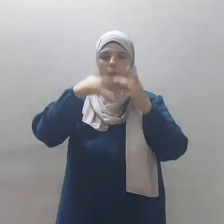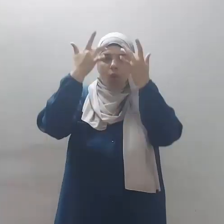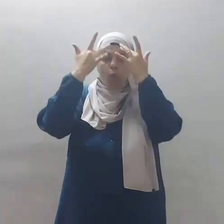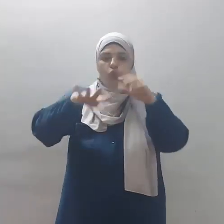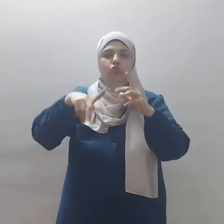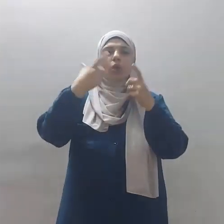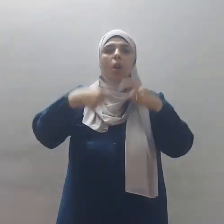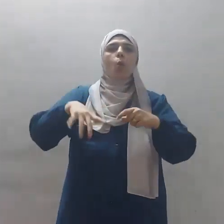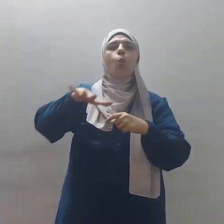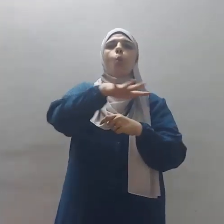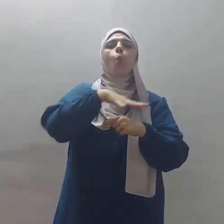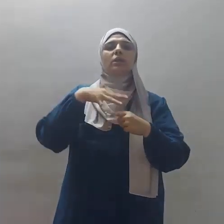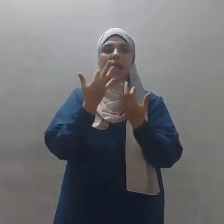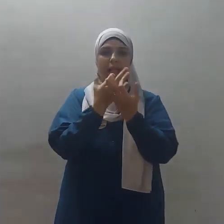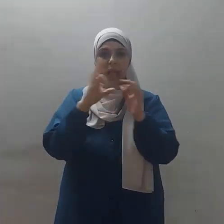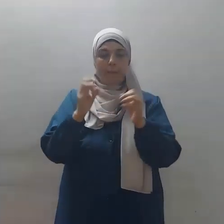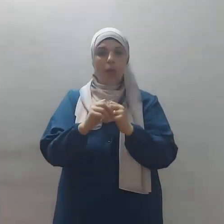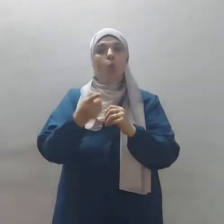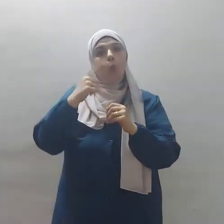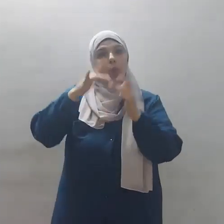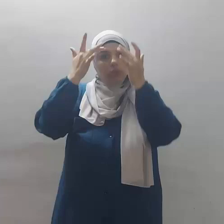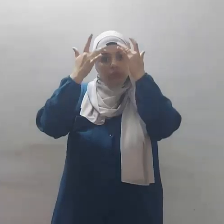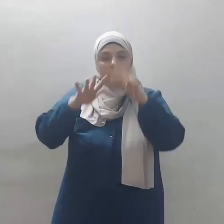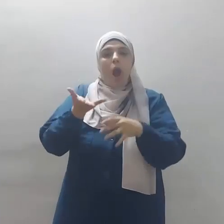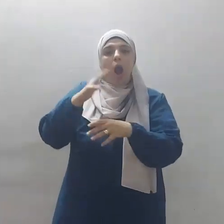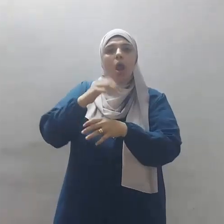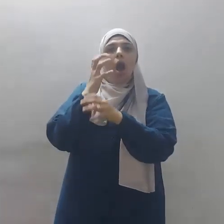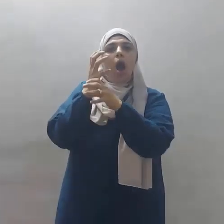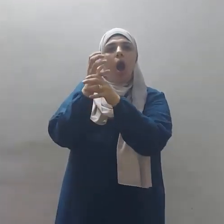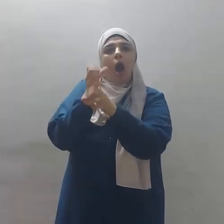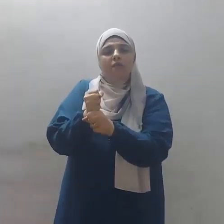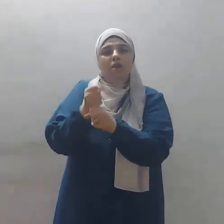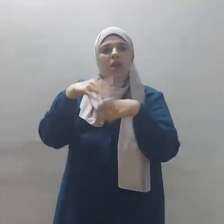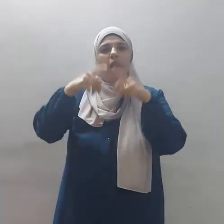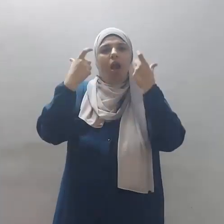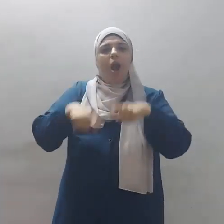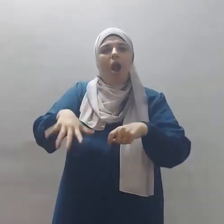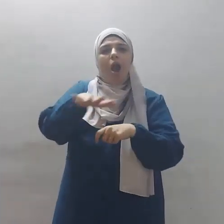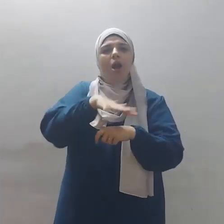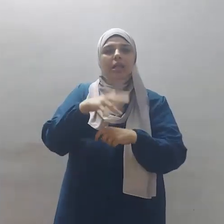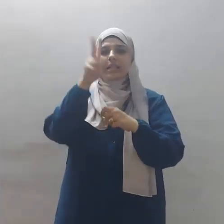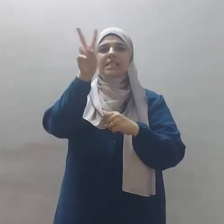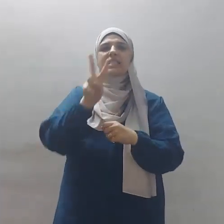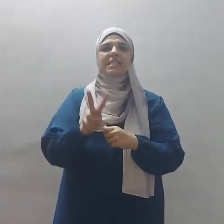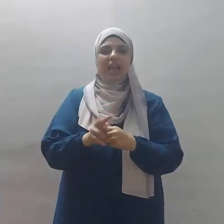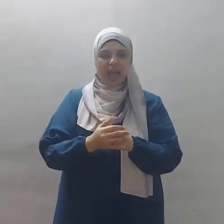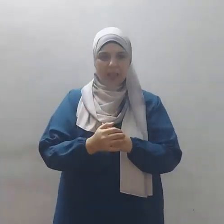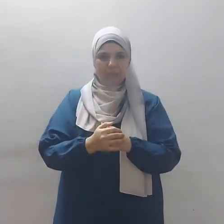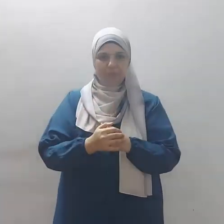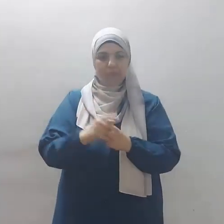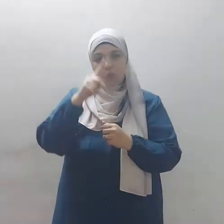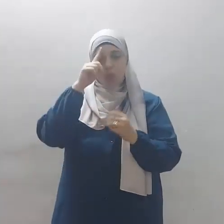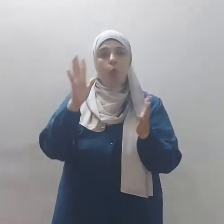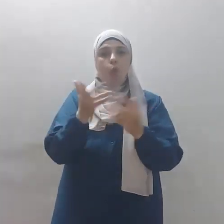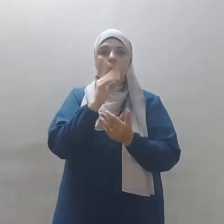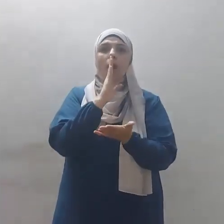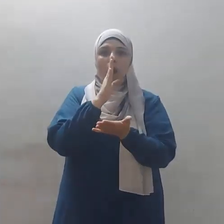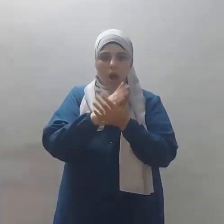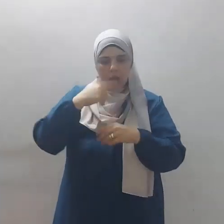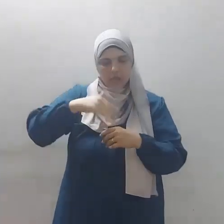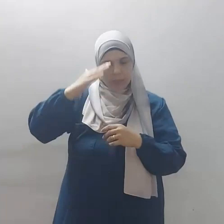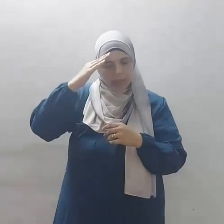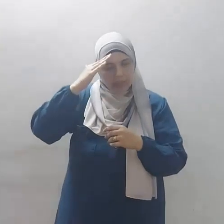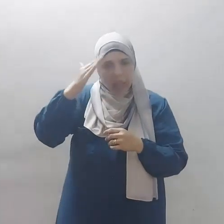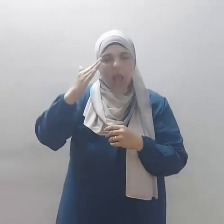بصفه عامه وفي سبيل الحفاظ على سيناء بصفه خاصه وهو ما يستحق التحيه